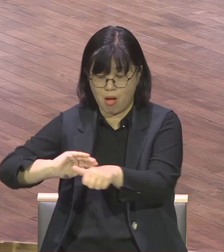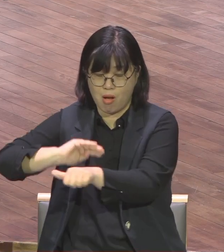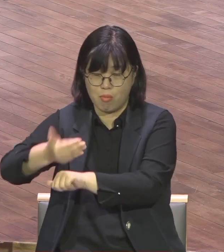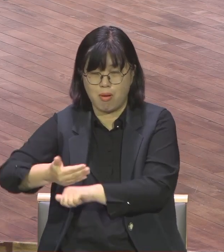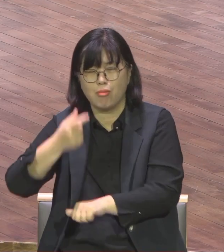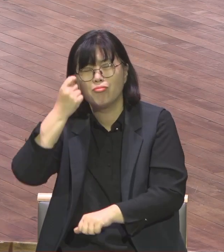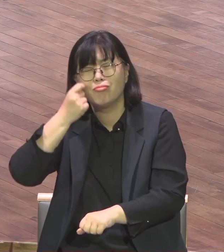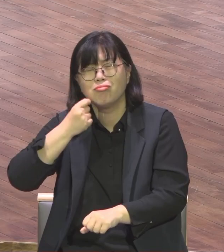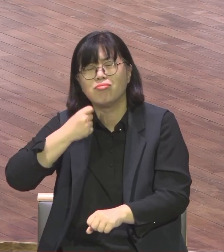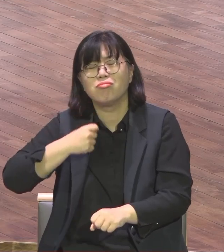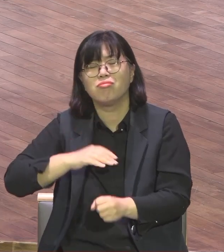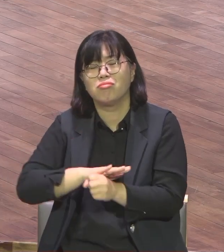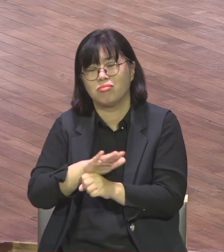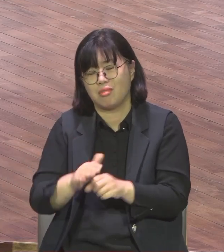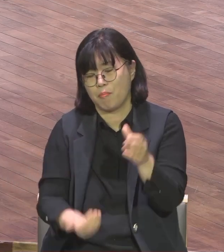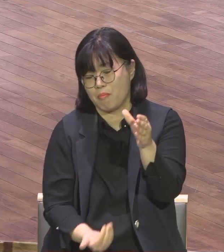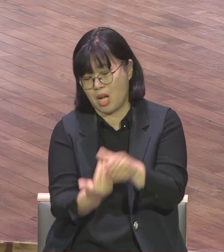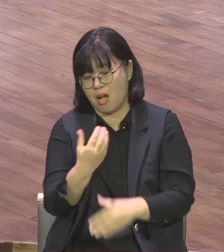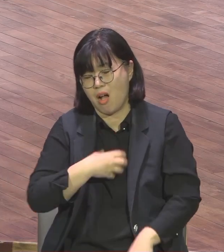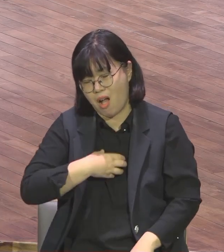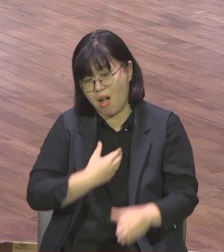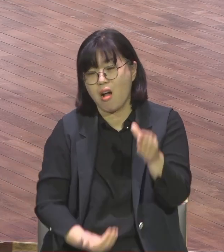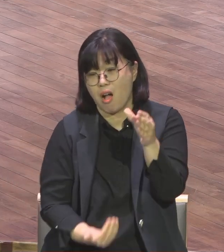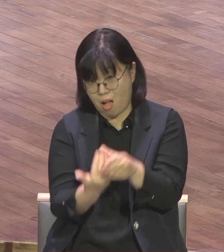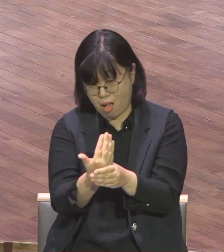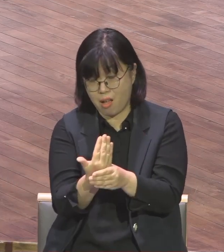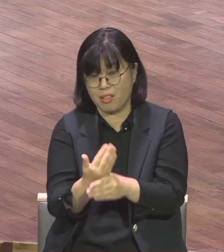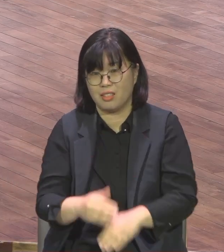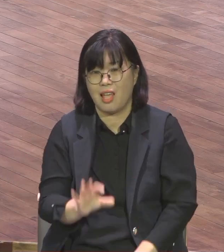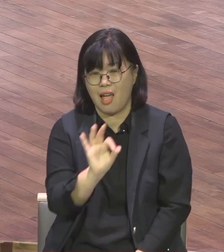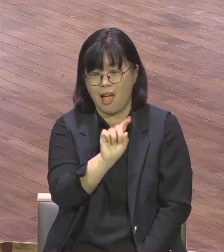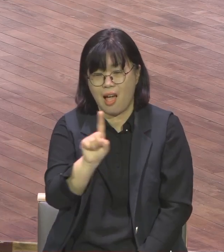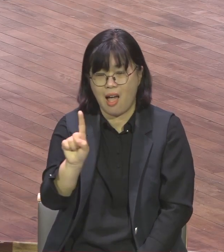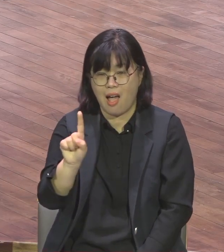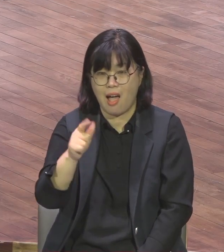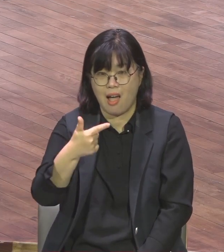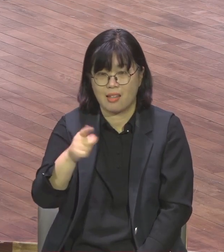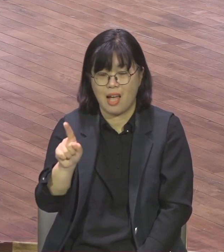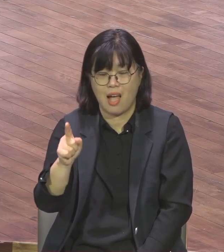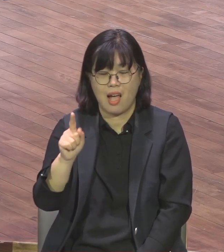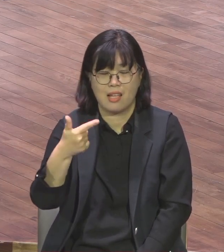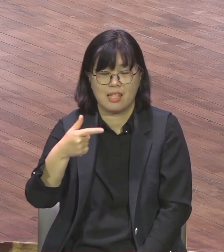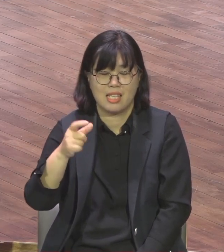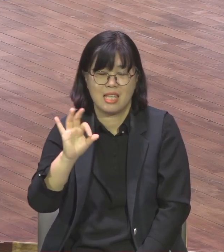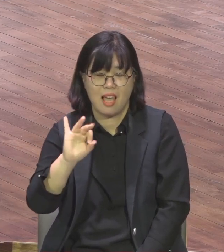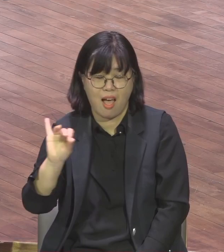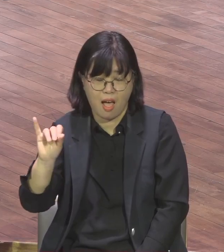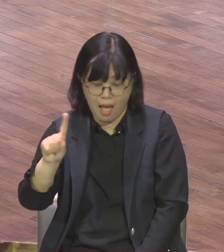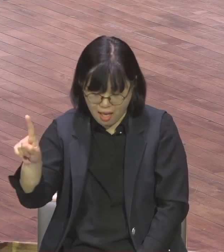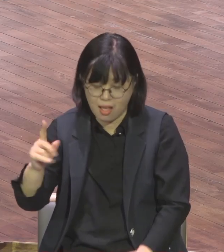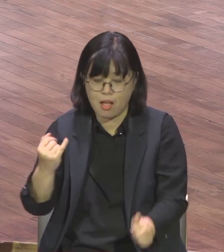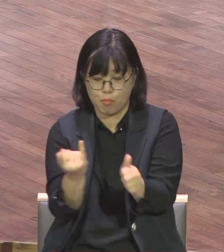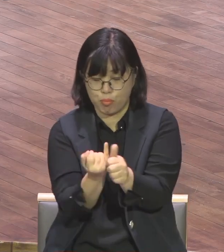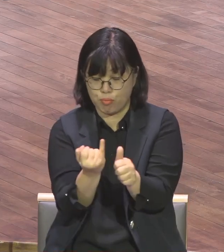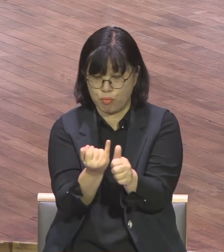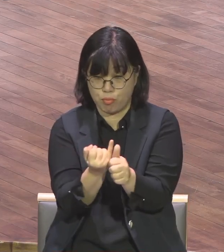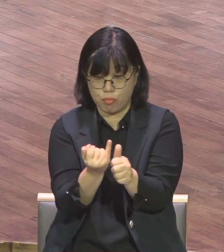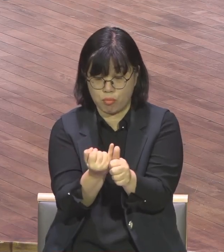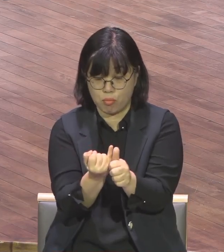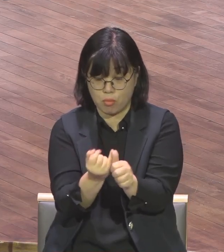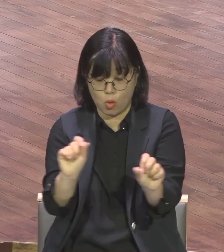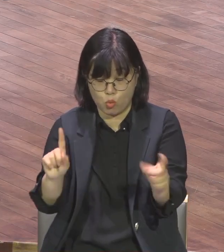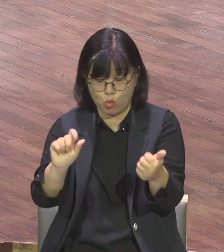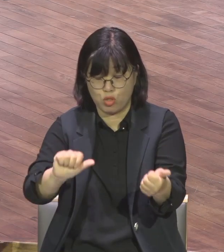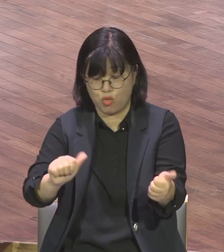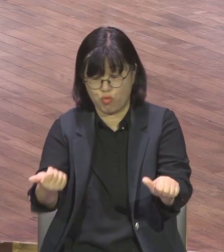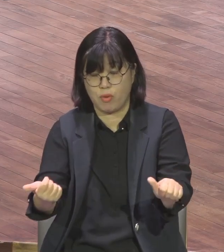죽었어요. 쌍묘의 비극. 아나니아와 삽비라 사건입니다. 아나니아와 삽비라는 부부입니다. 그런데 이들이